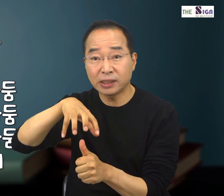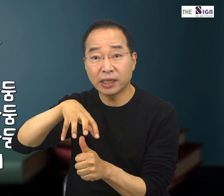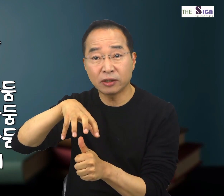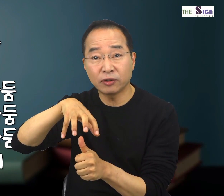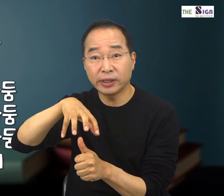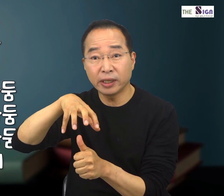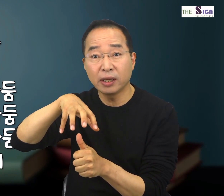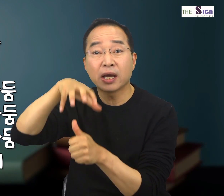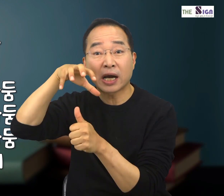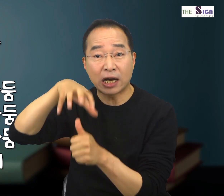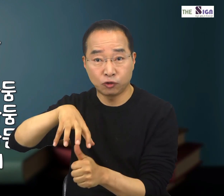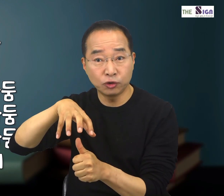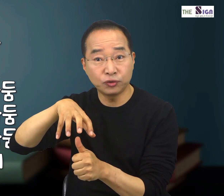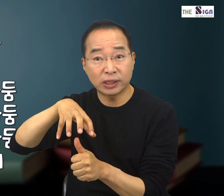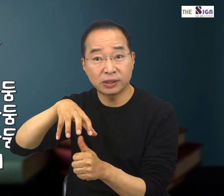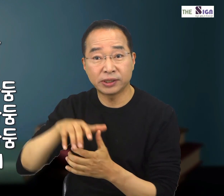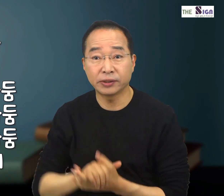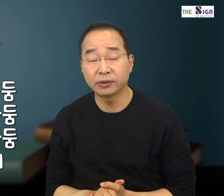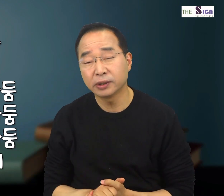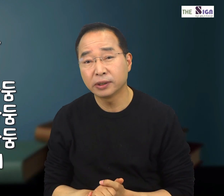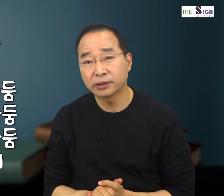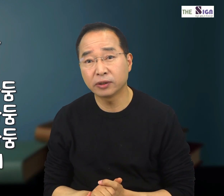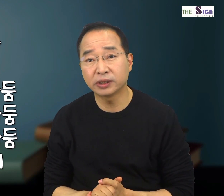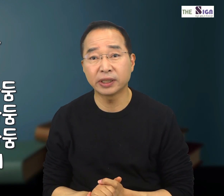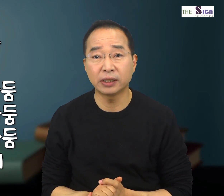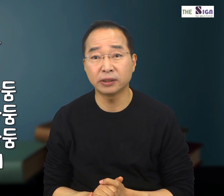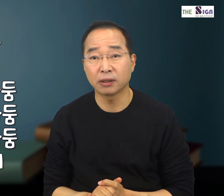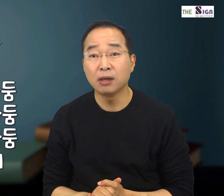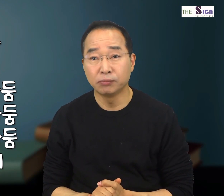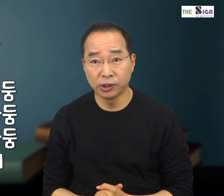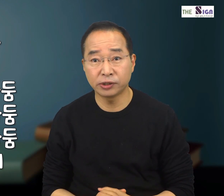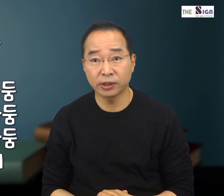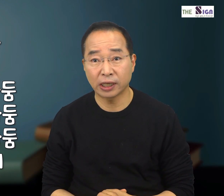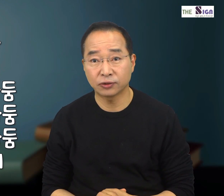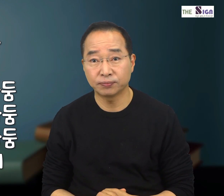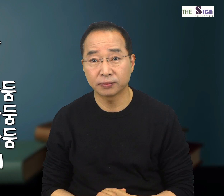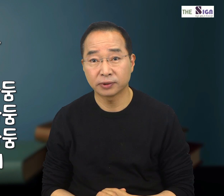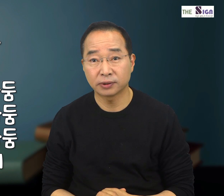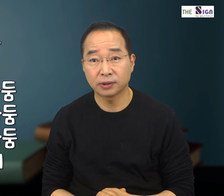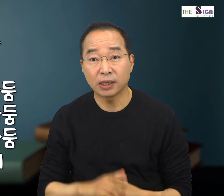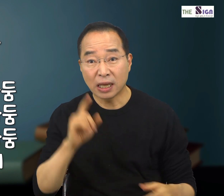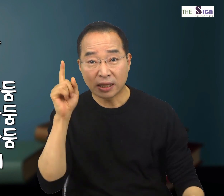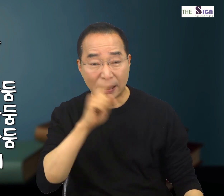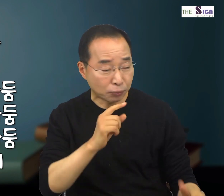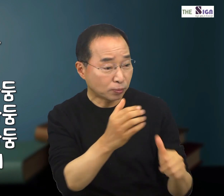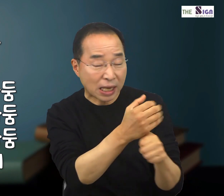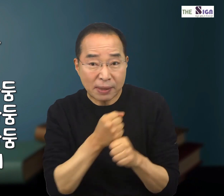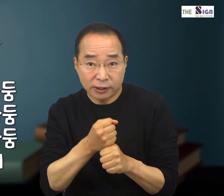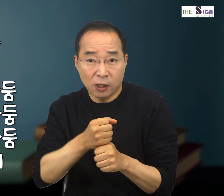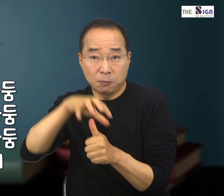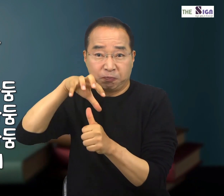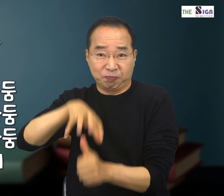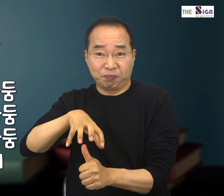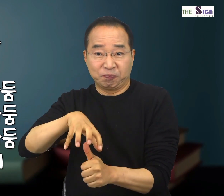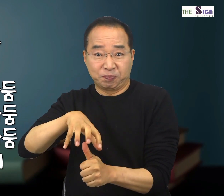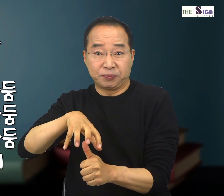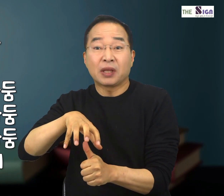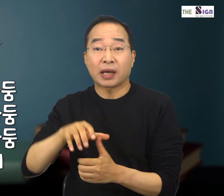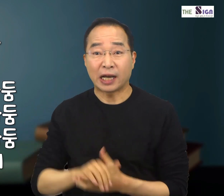이런 거에 가두어 둔다는 뜻이에요. 그래서 이건 크게는 물리적인 가둠, 나쁜 놈 잡아서